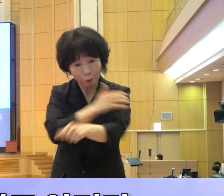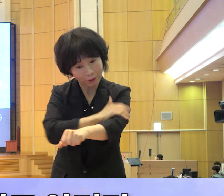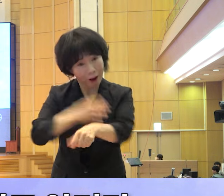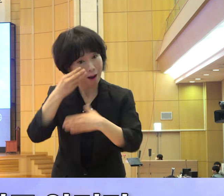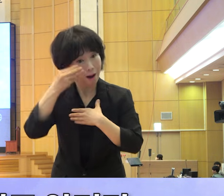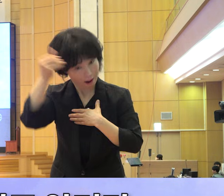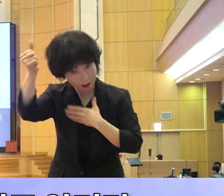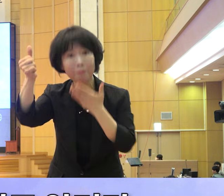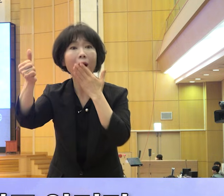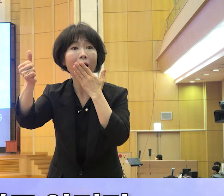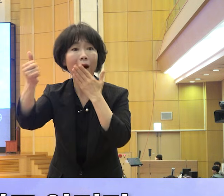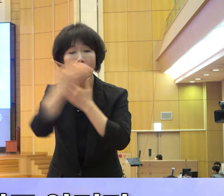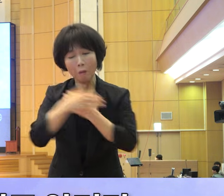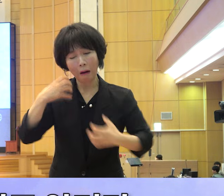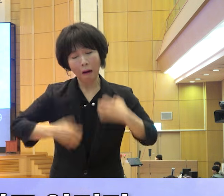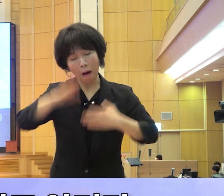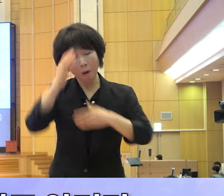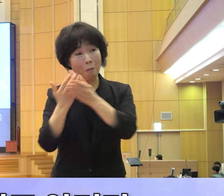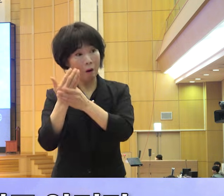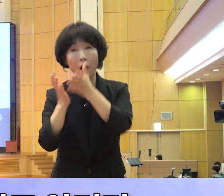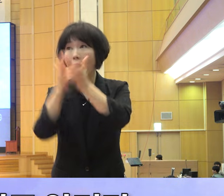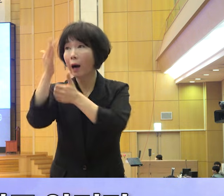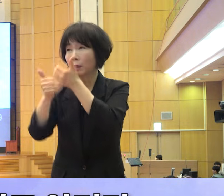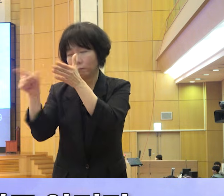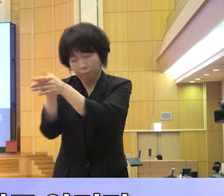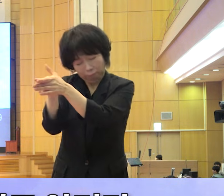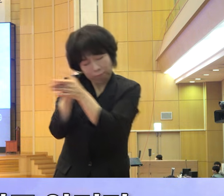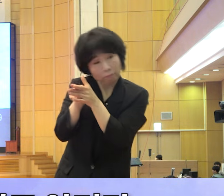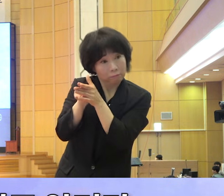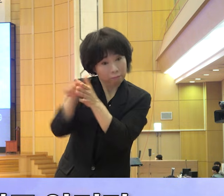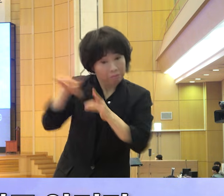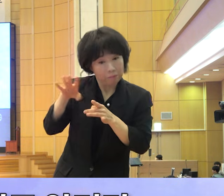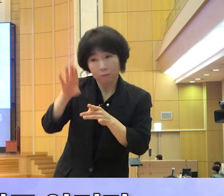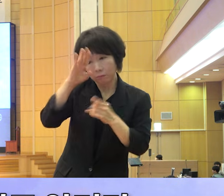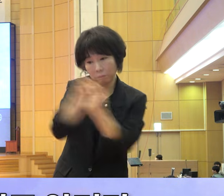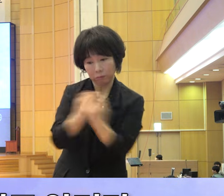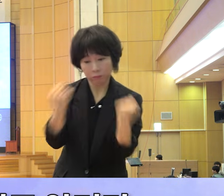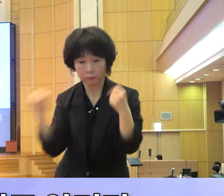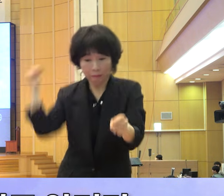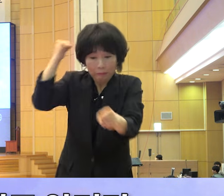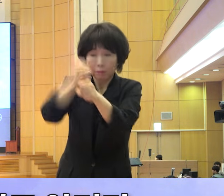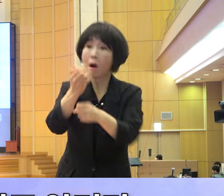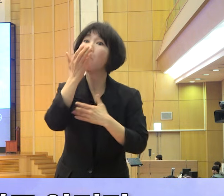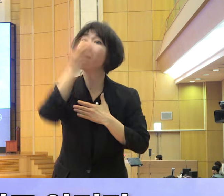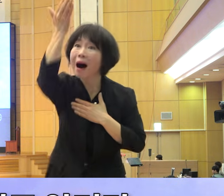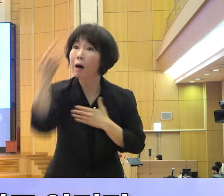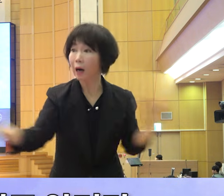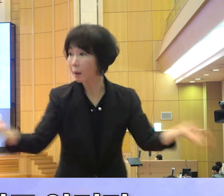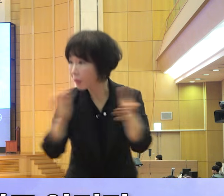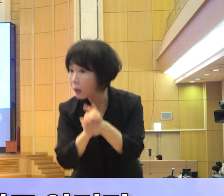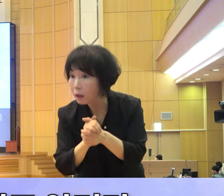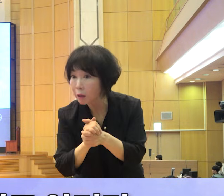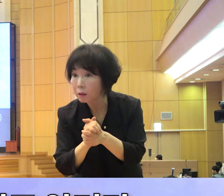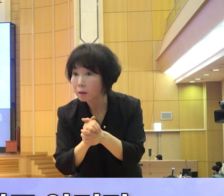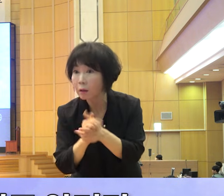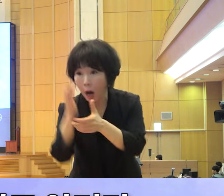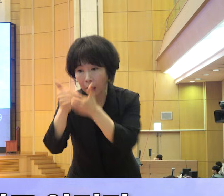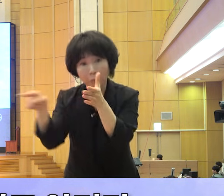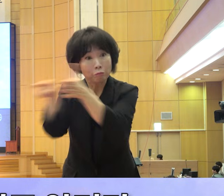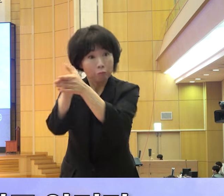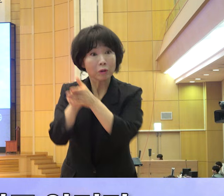되고, 병든 사람도 건강해지고, 가정도 불행했던 가정도